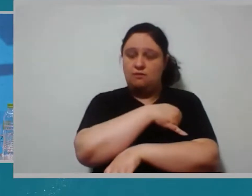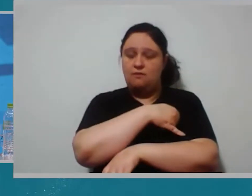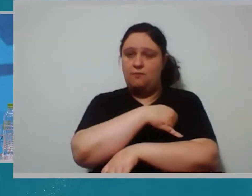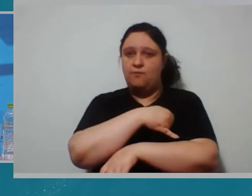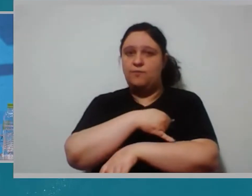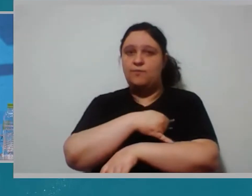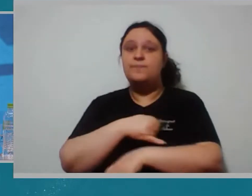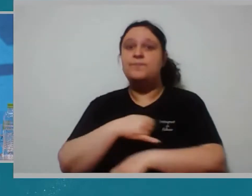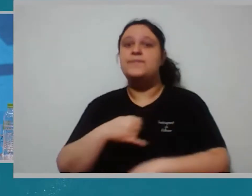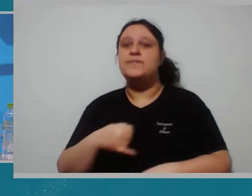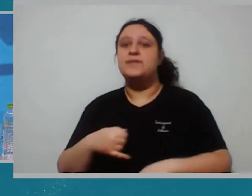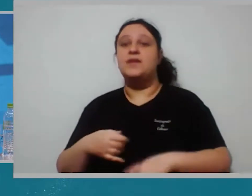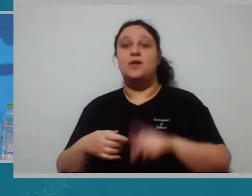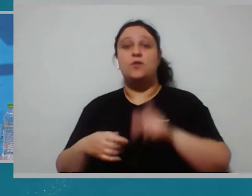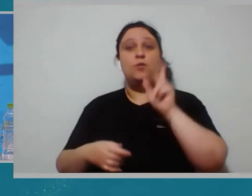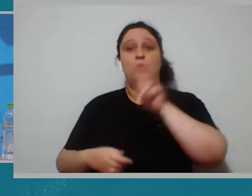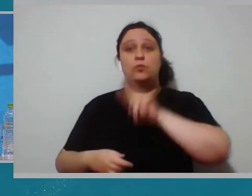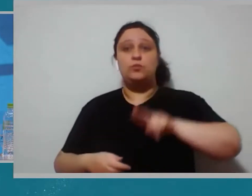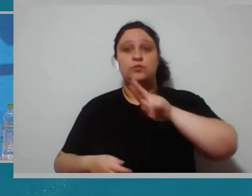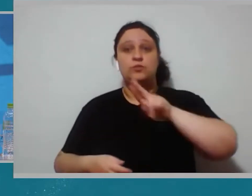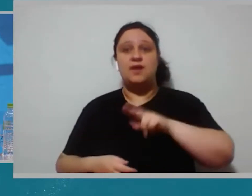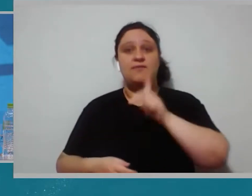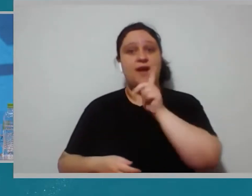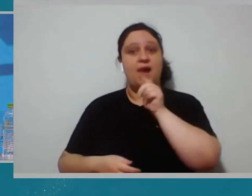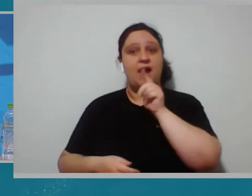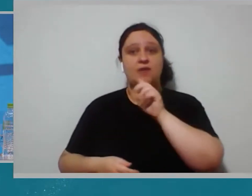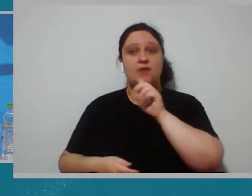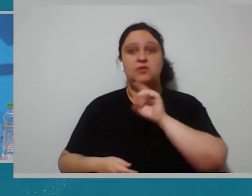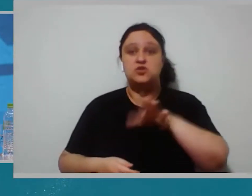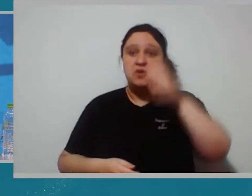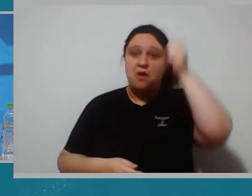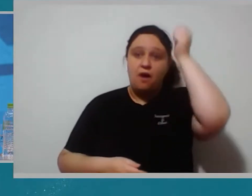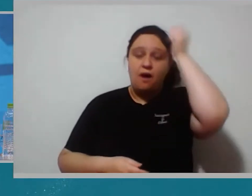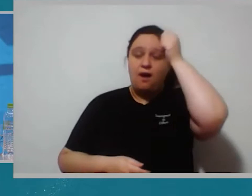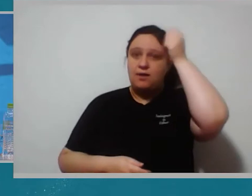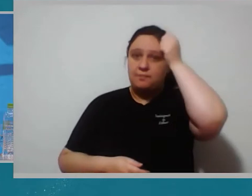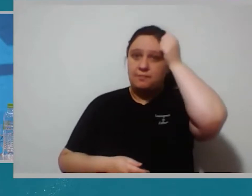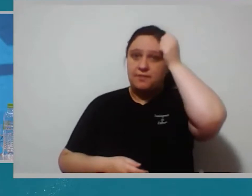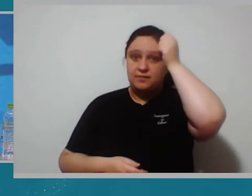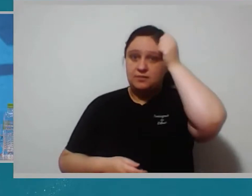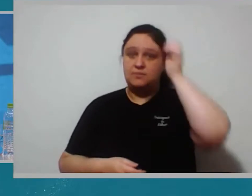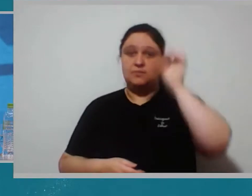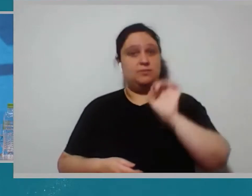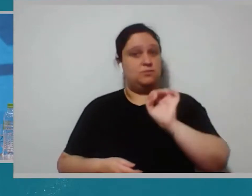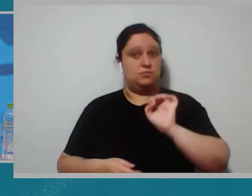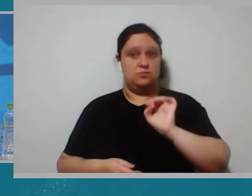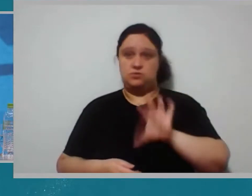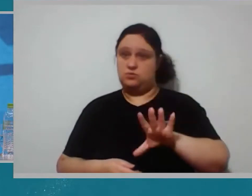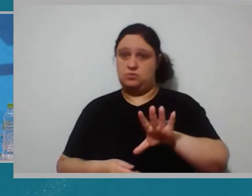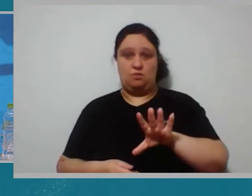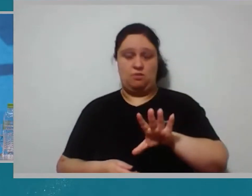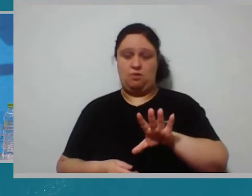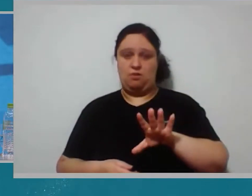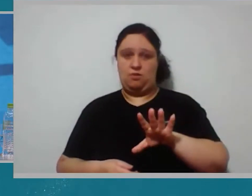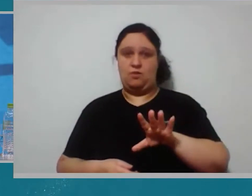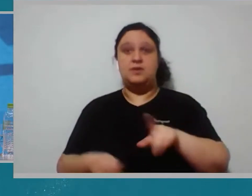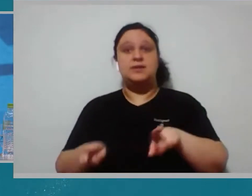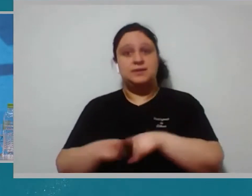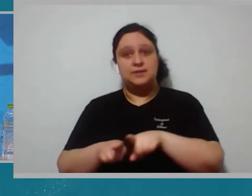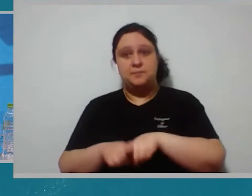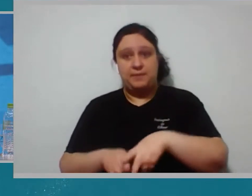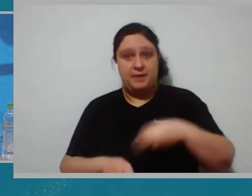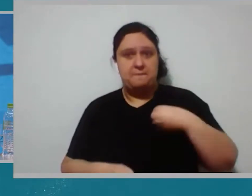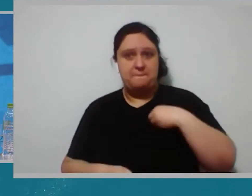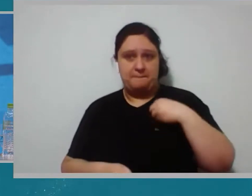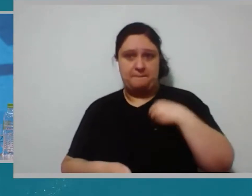arrependimento, mas não acrescenta nada, né? E também aqui, para perdão dos pecados, mas